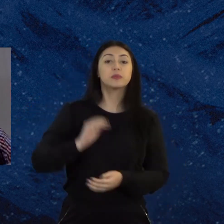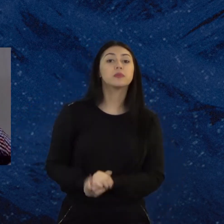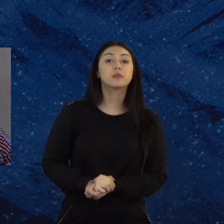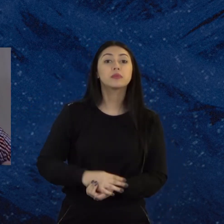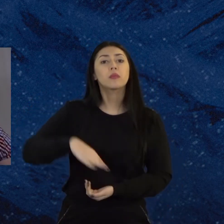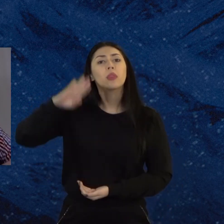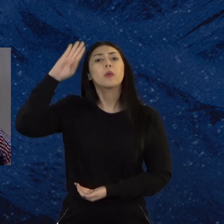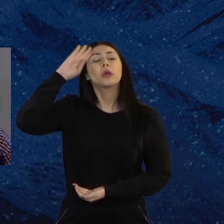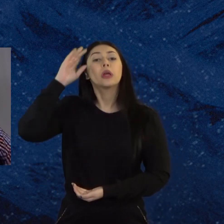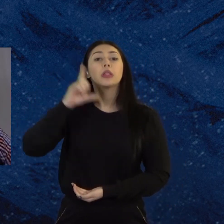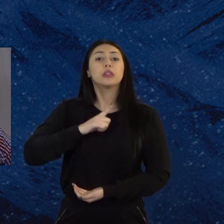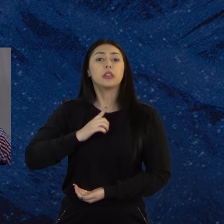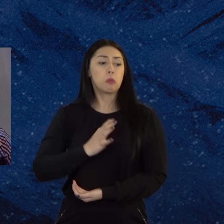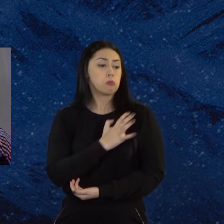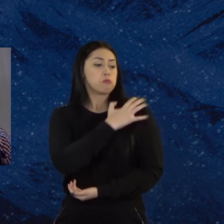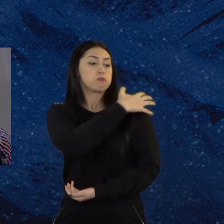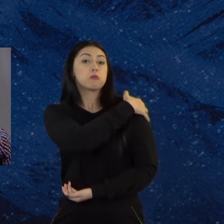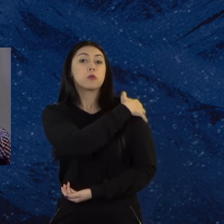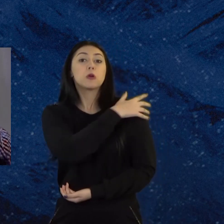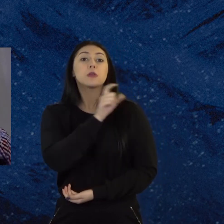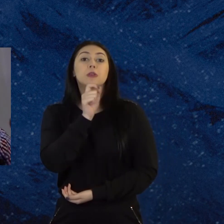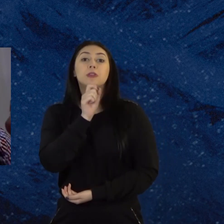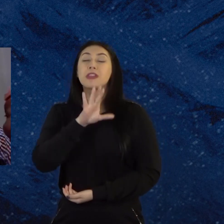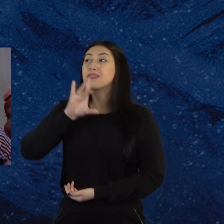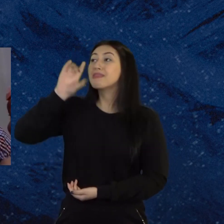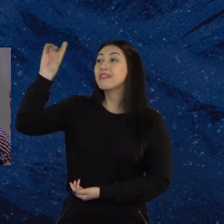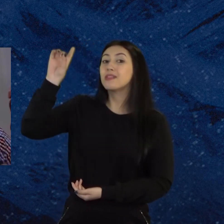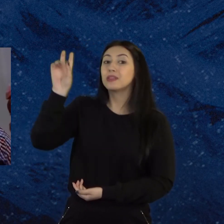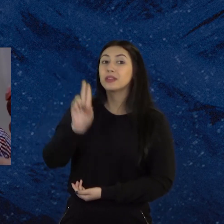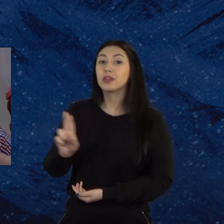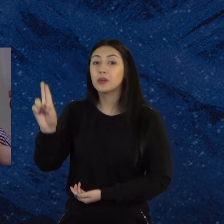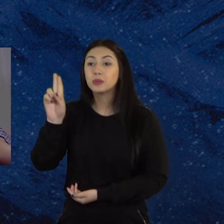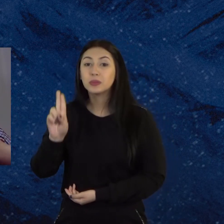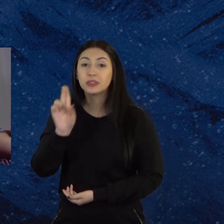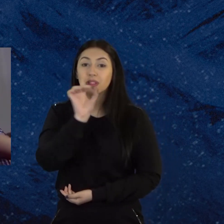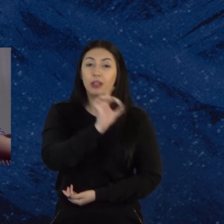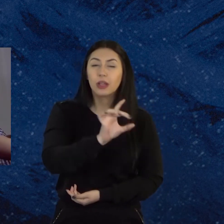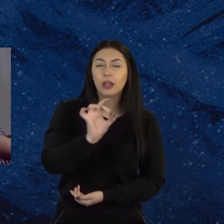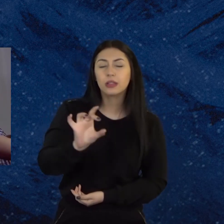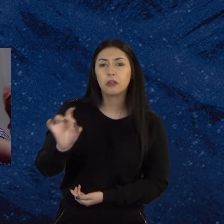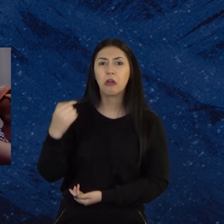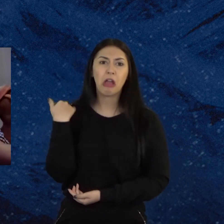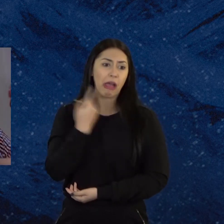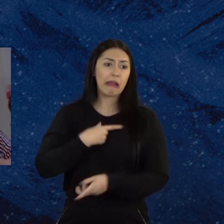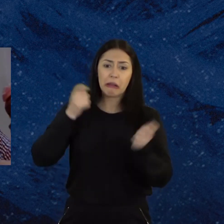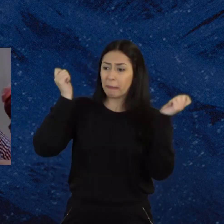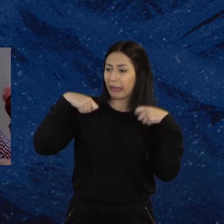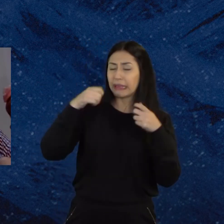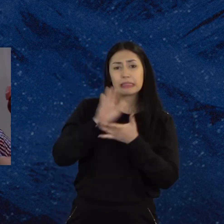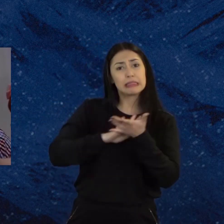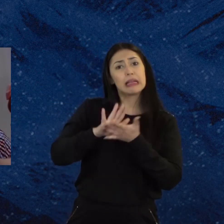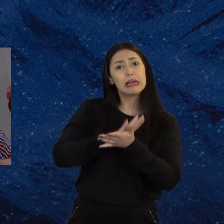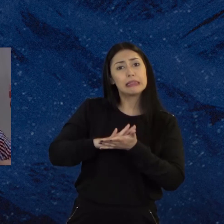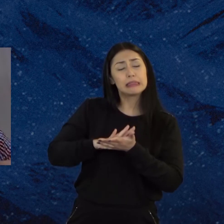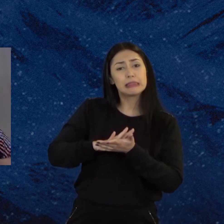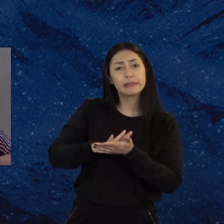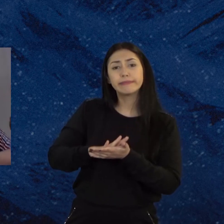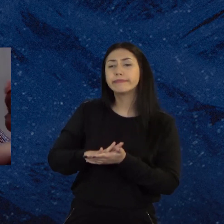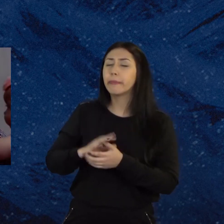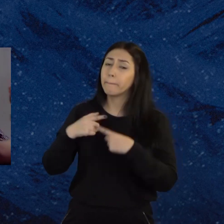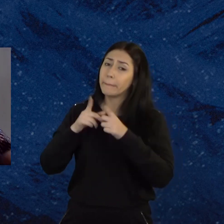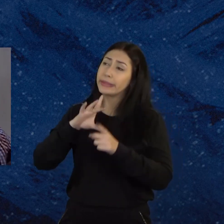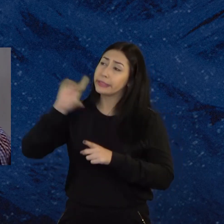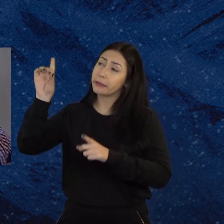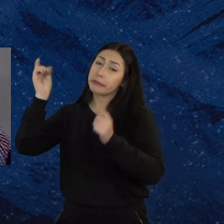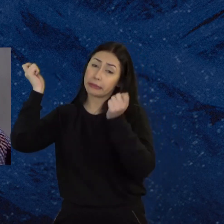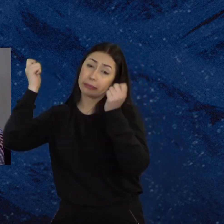que tem um capitão que usa os seus soldados, sem que os soldados tenham que ter capacidade própria. E isso é maravilhoso.